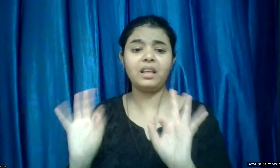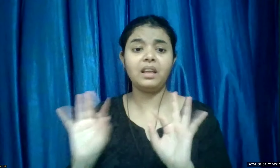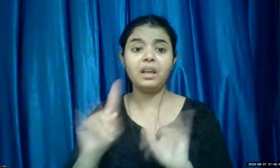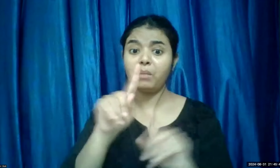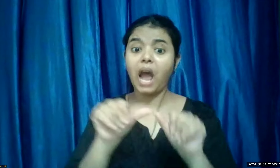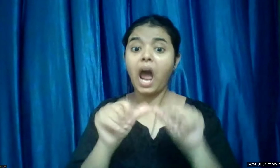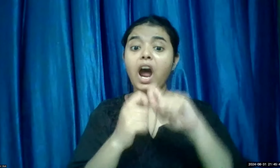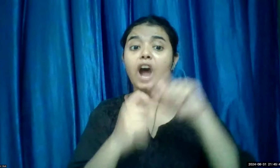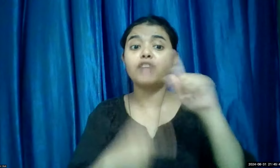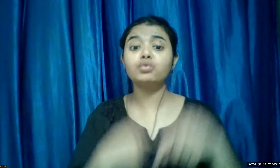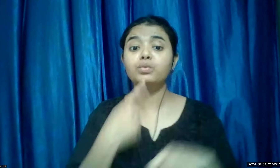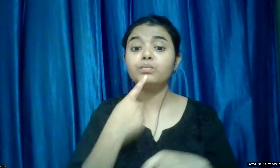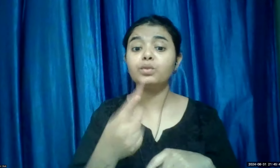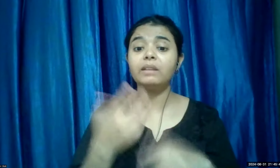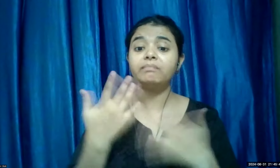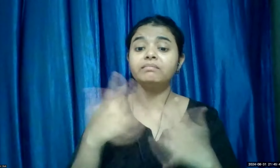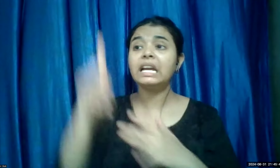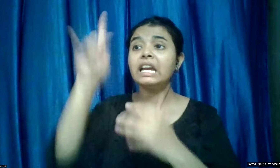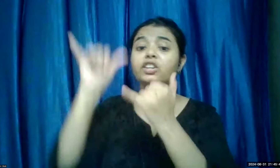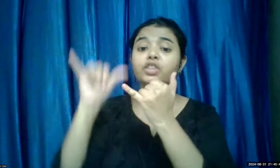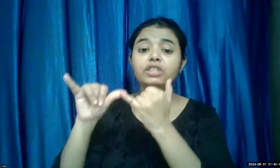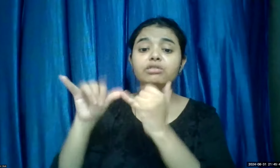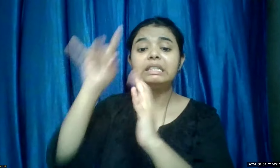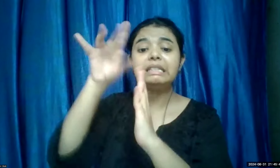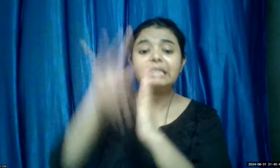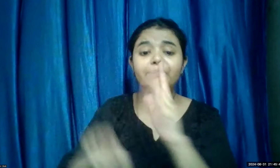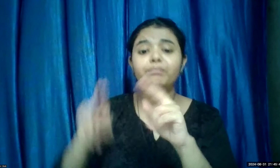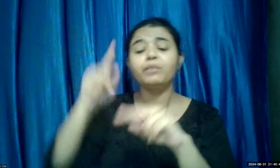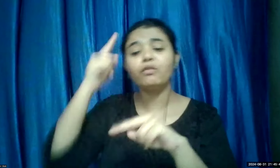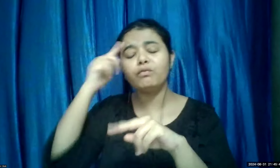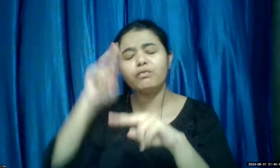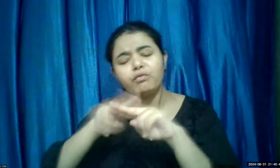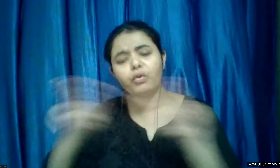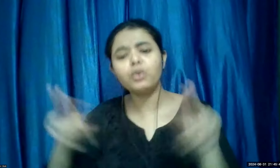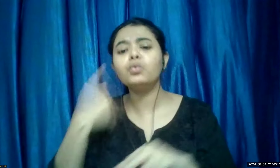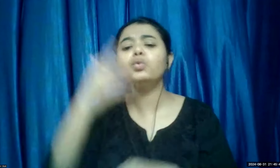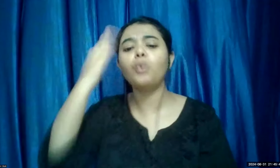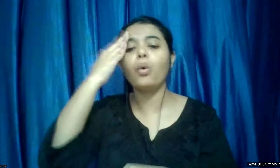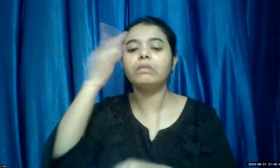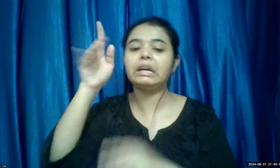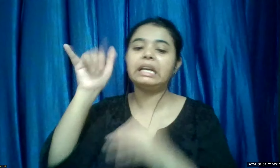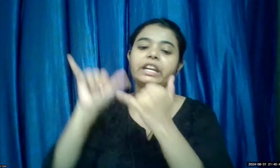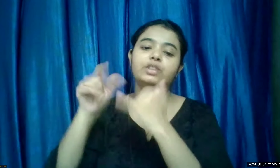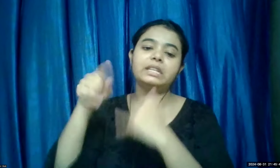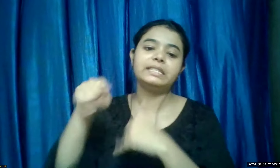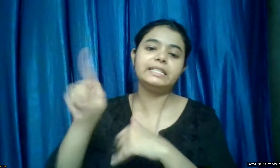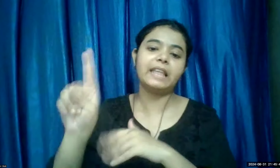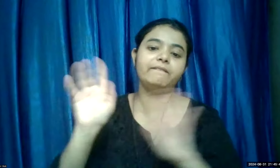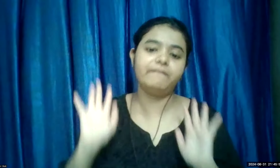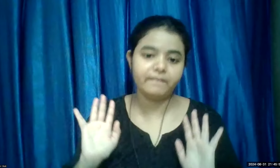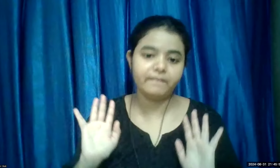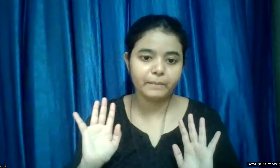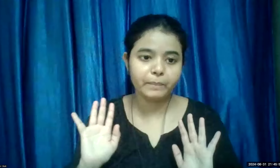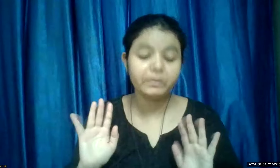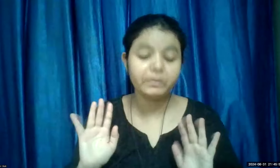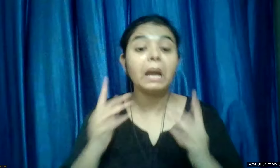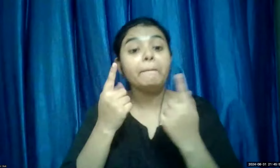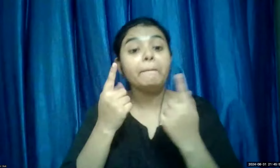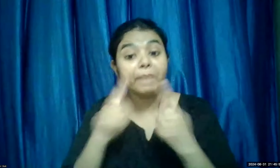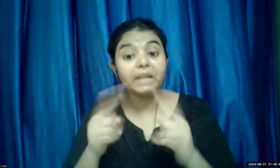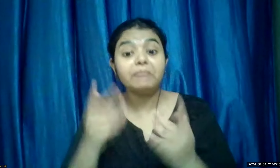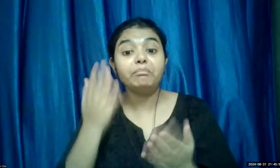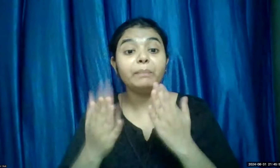केवल आप ही अपने आप को अपनी शक्ति के द्वारा जान सकते हैं और कोई नहीं है। हाँ किसी ऐसे भक्त को अगर आप कृपा कर दें